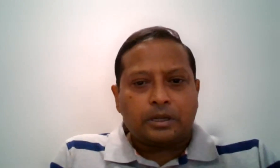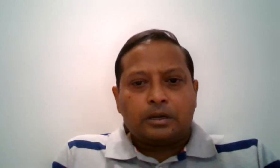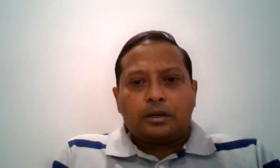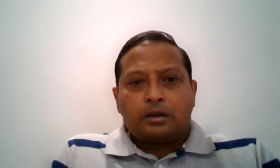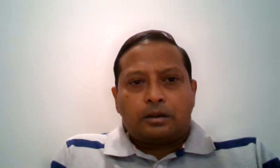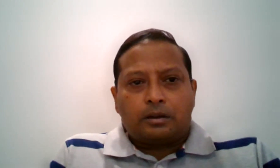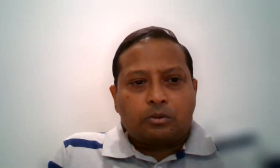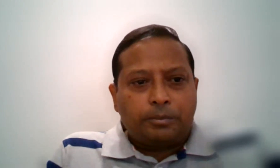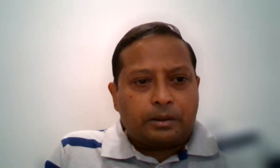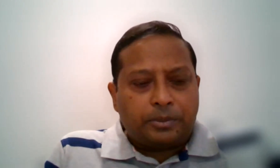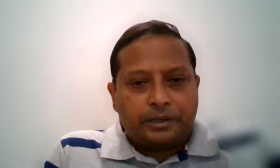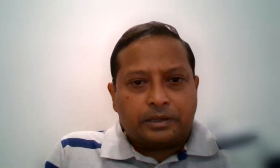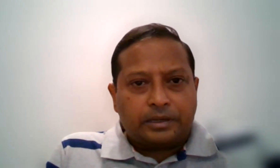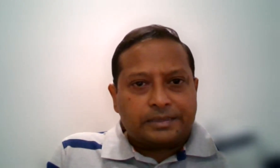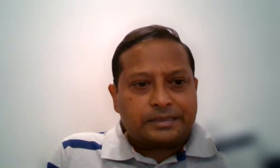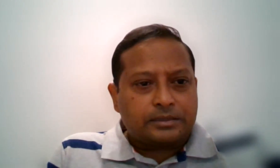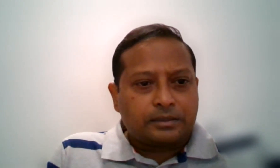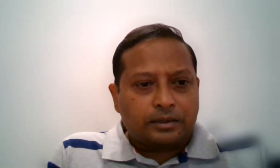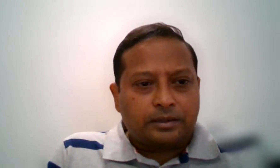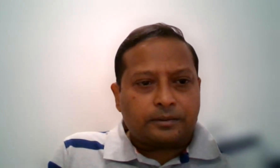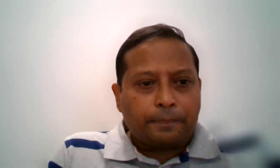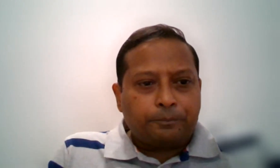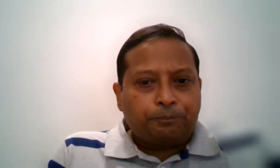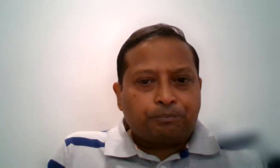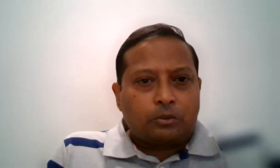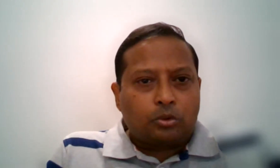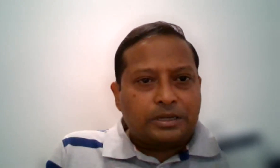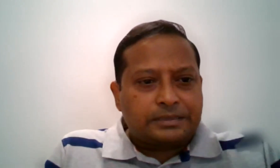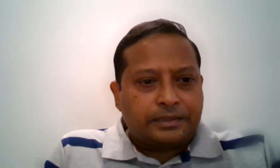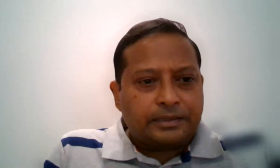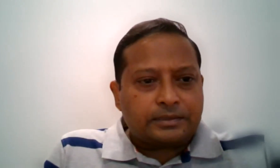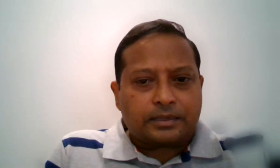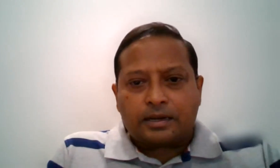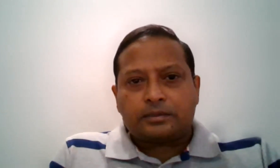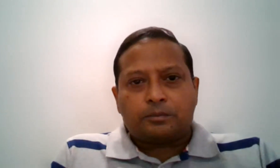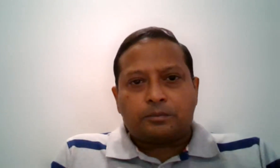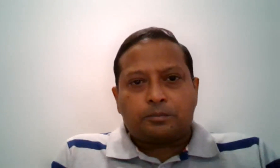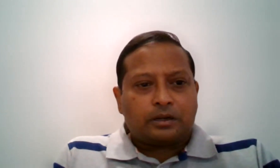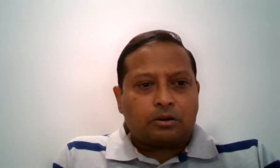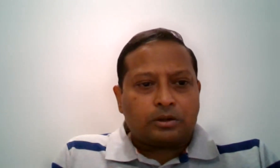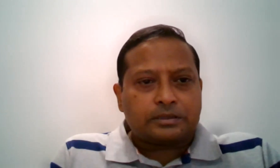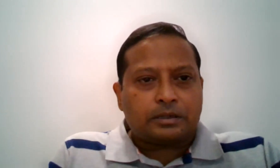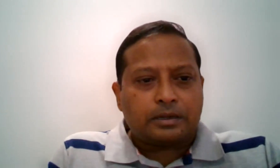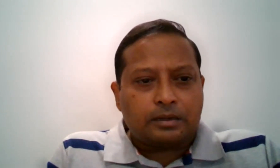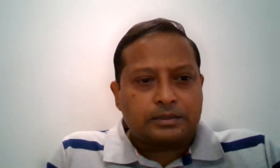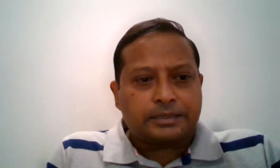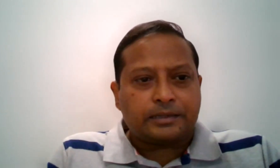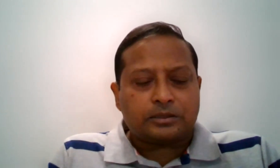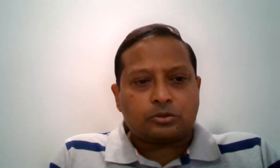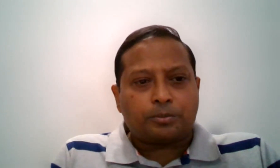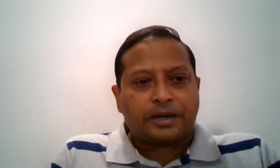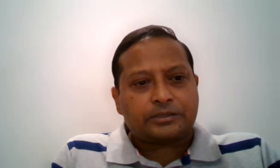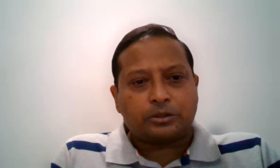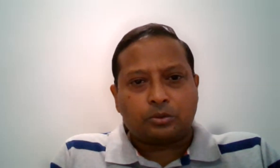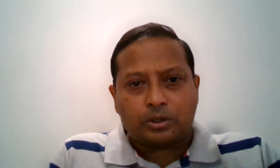से कोई भी कंप्लेंट करना है या सजेशन करनी है, वो किस तरीके से सरकार तक पहुंचेगा और किस तरीके